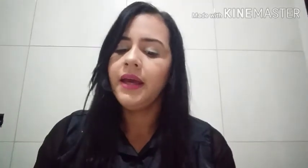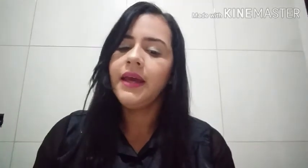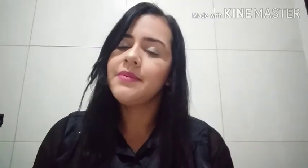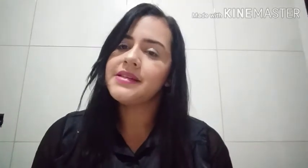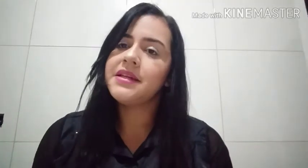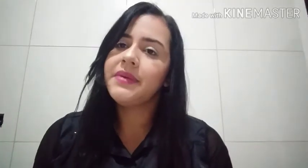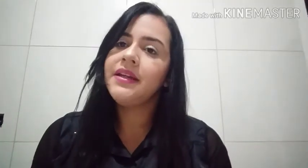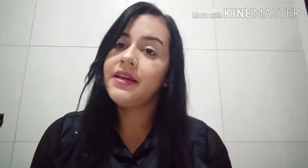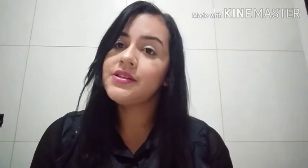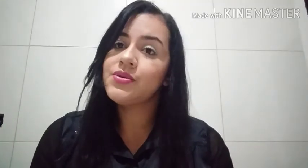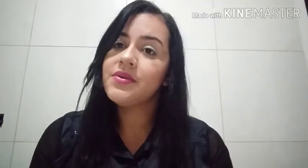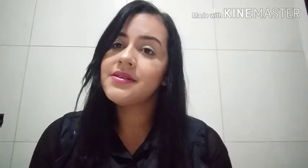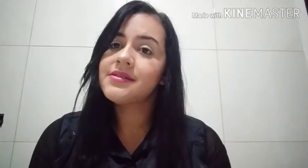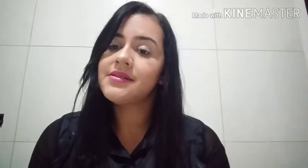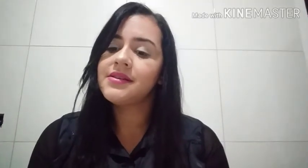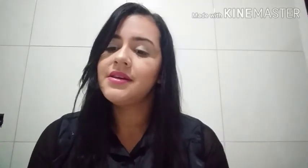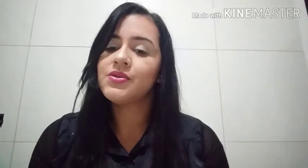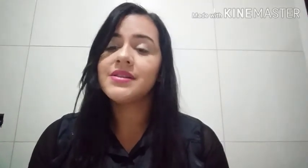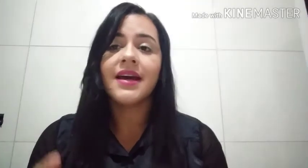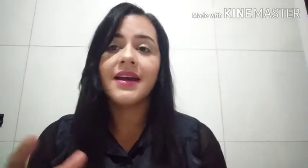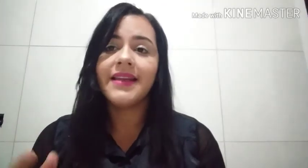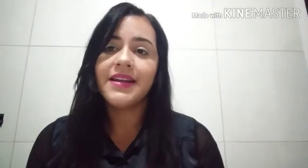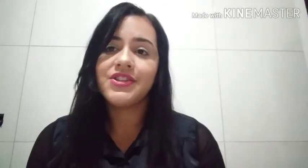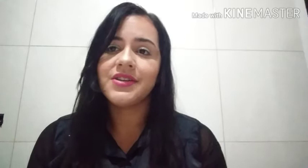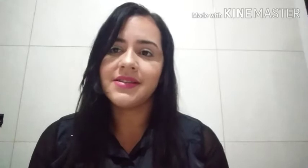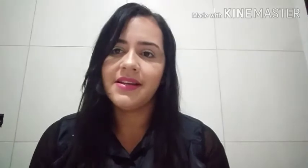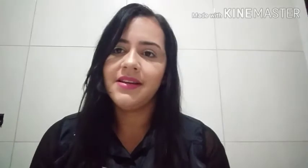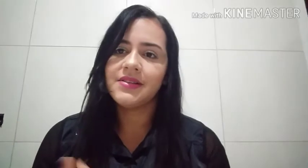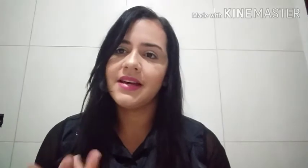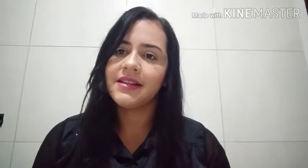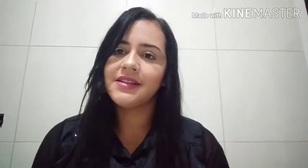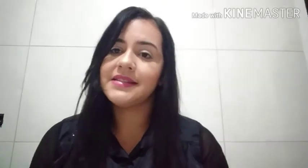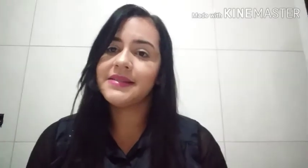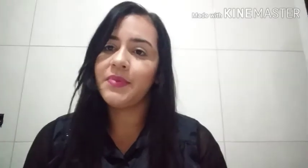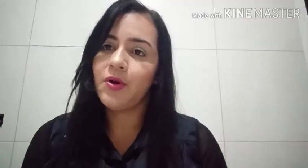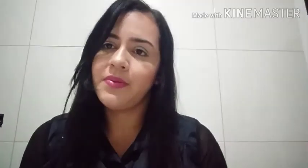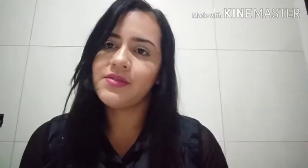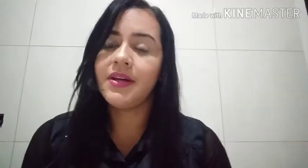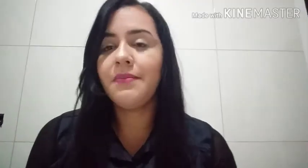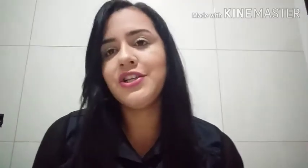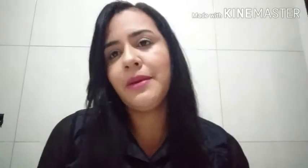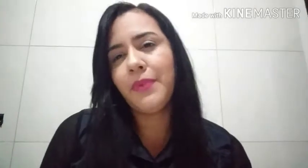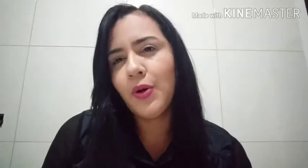E Libras também tem suas características, né? Suas características próprias, sua gramática